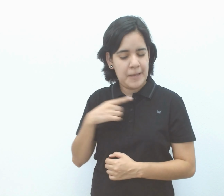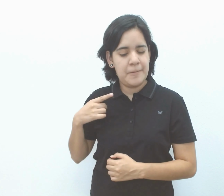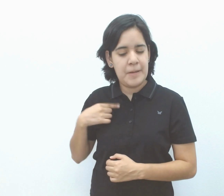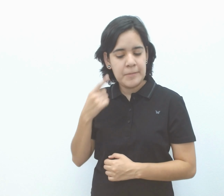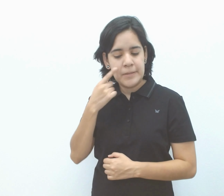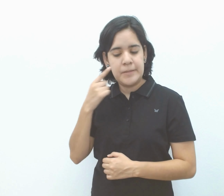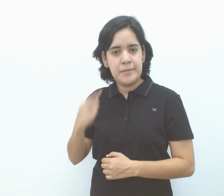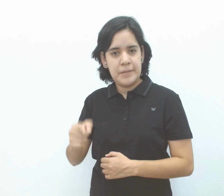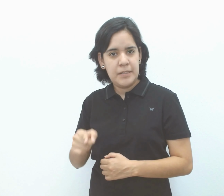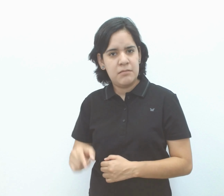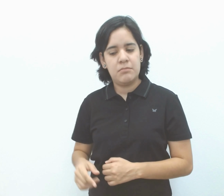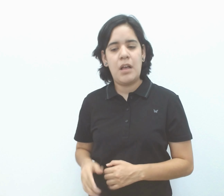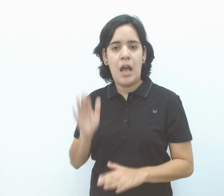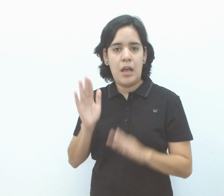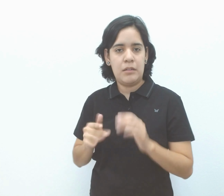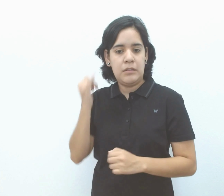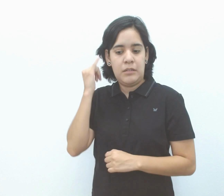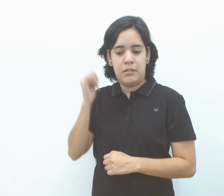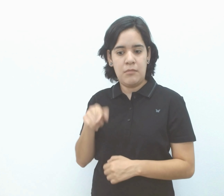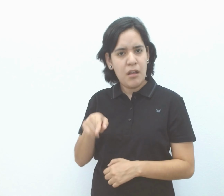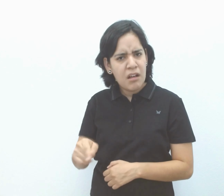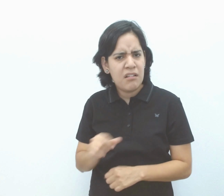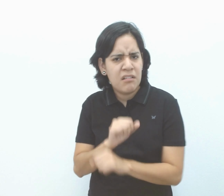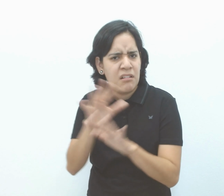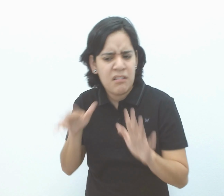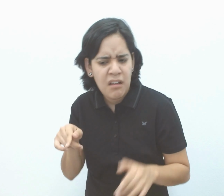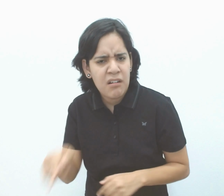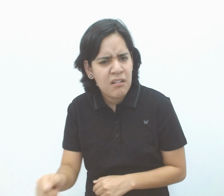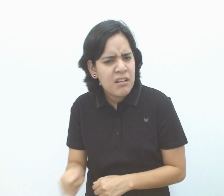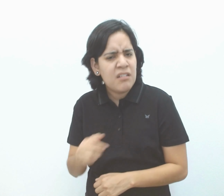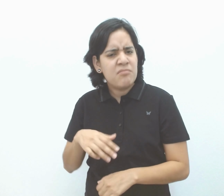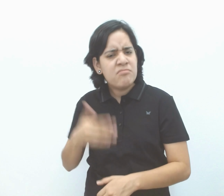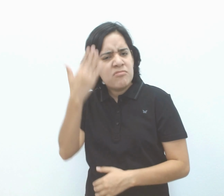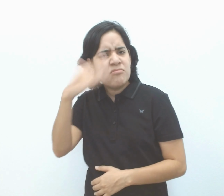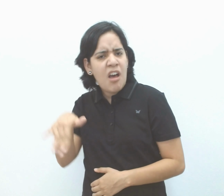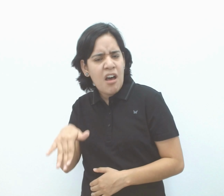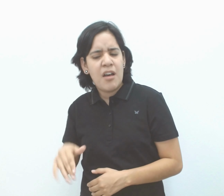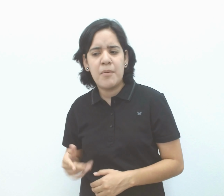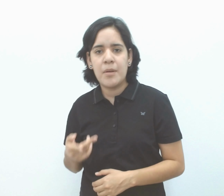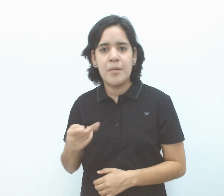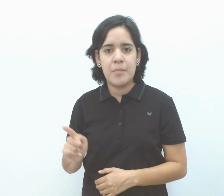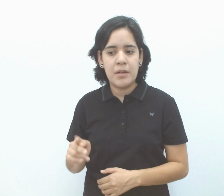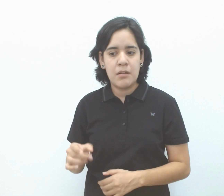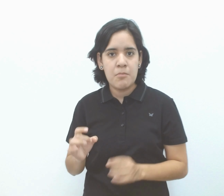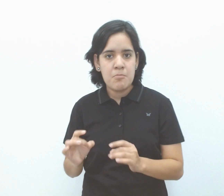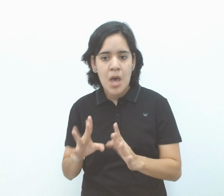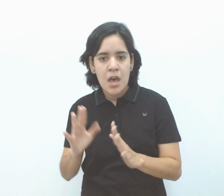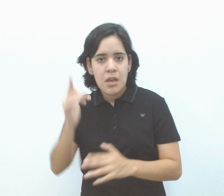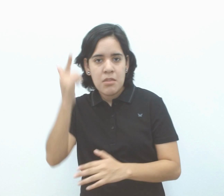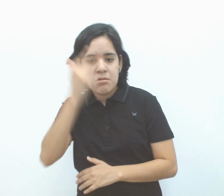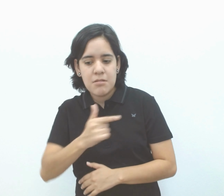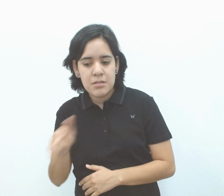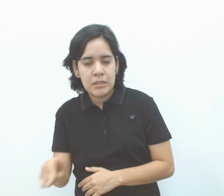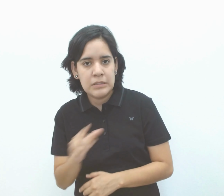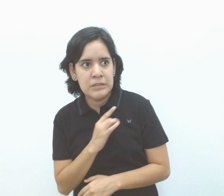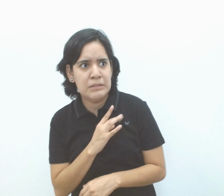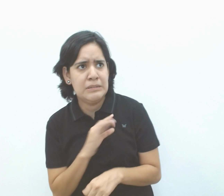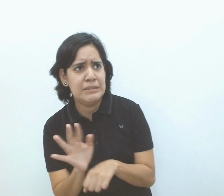distingue perfectamente bien. Y de repente viene el miedo en la noche porque vio una película que lo asustó. Y es como, sí lo está distinguiendo, pero sí lo asusta porque